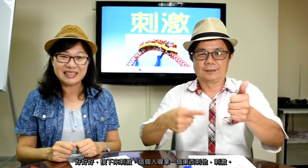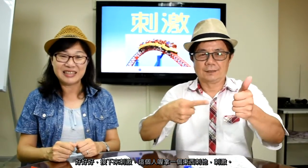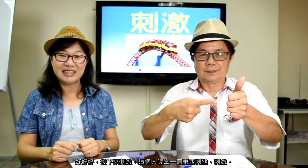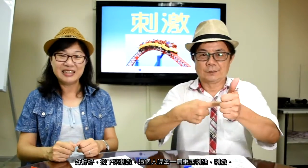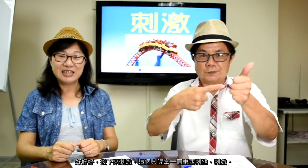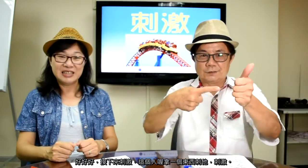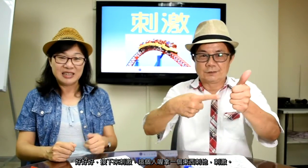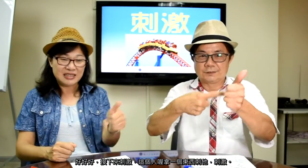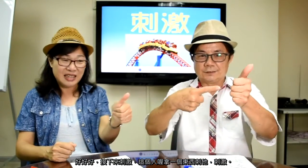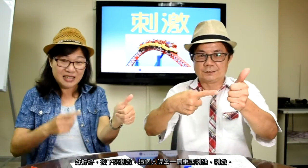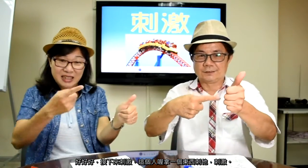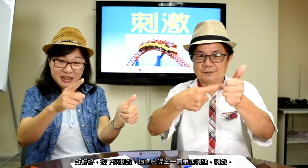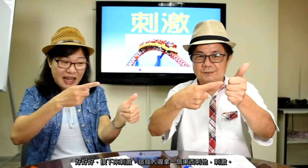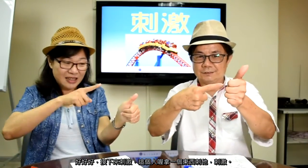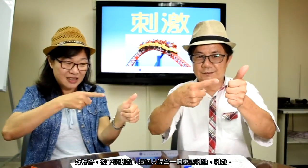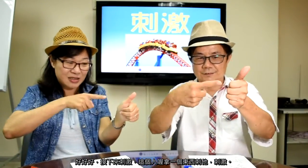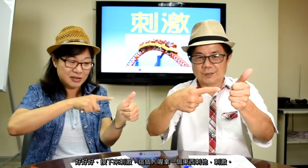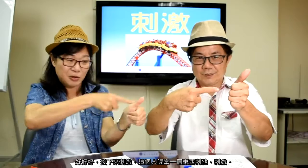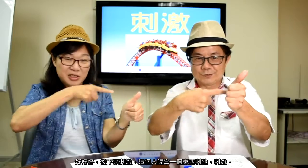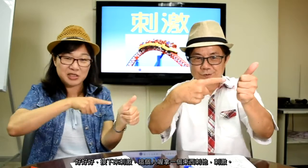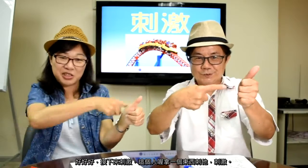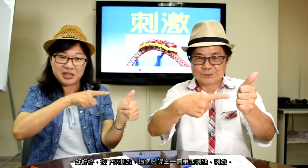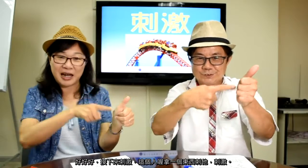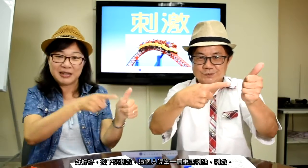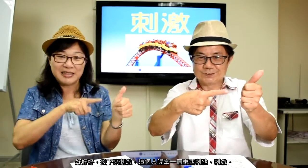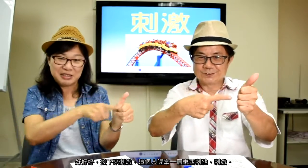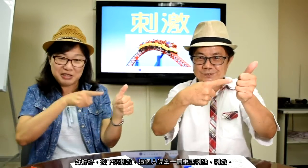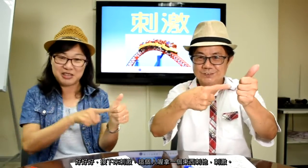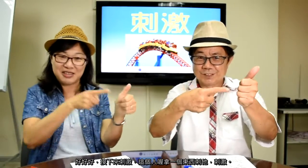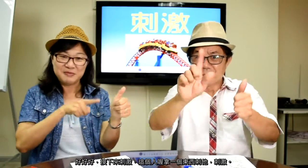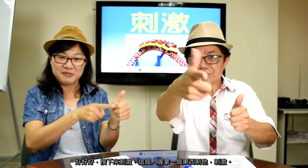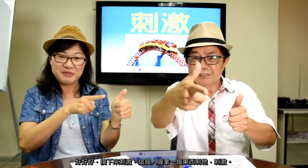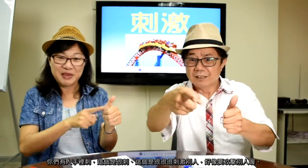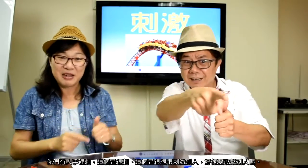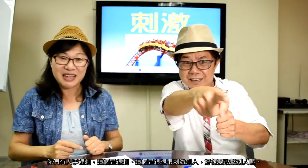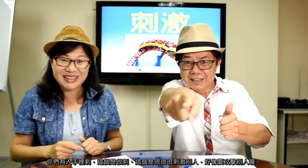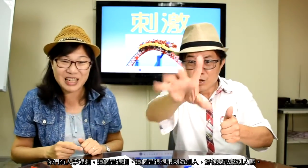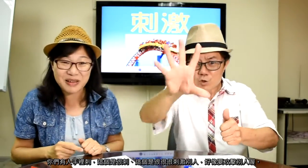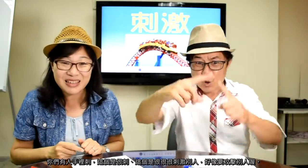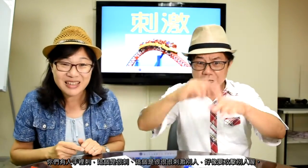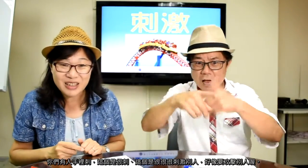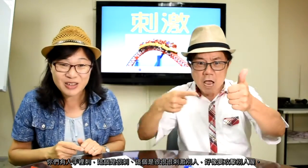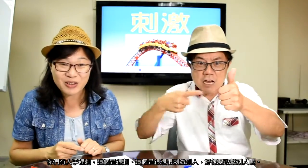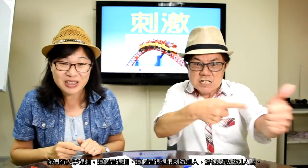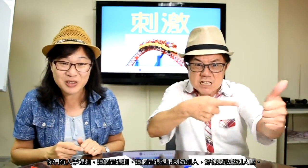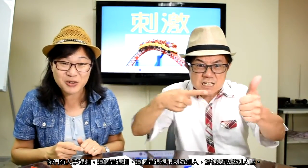激这个人呢，拿一个东西刺他，刺激。你们有人手语